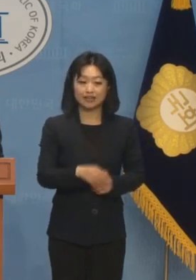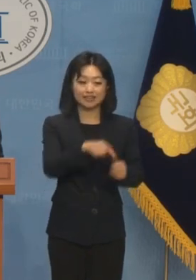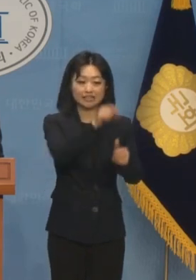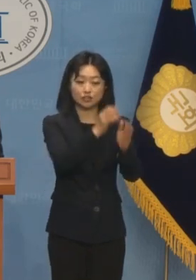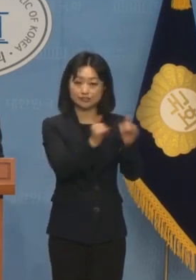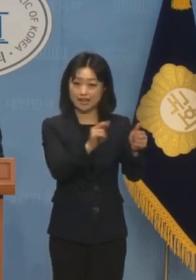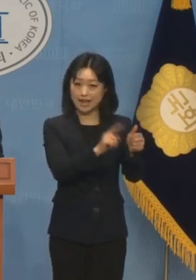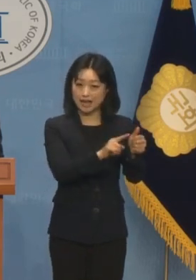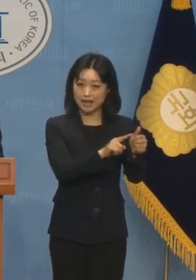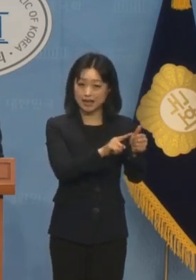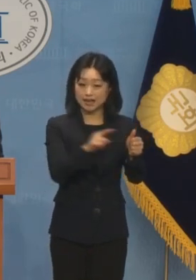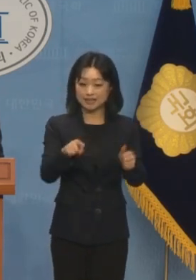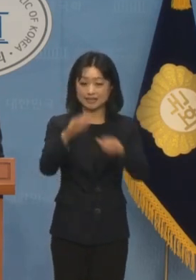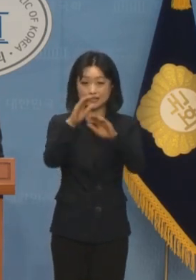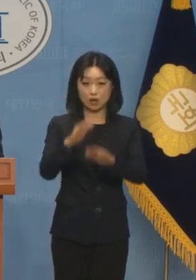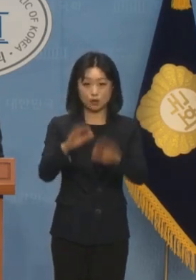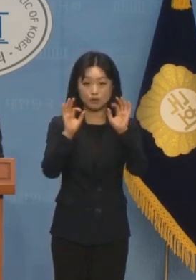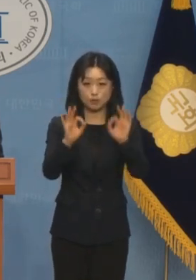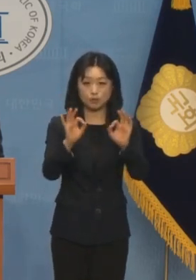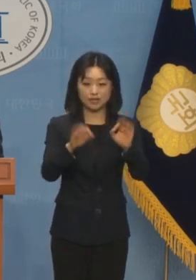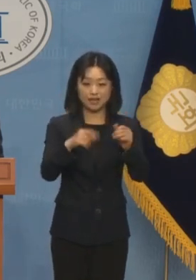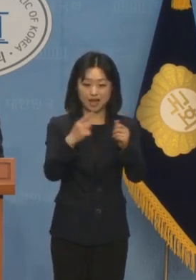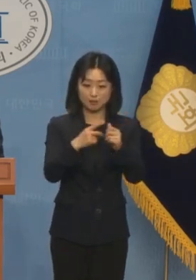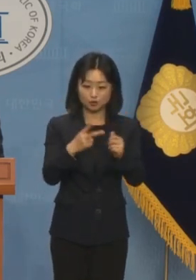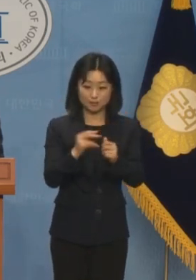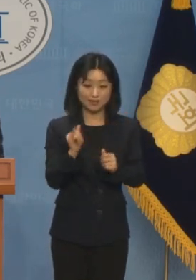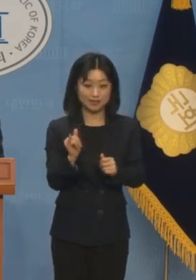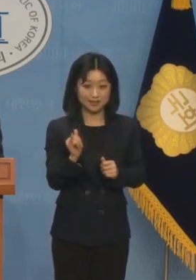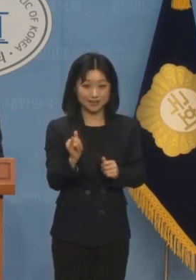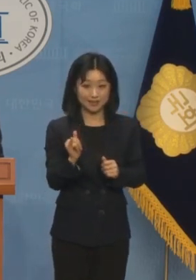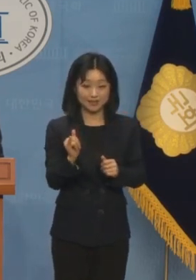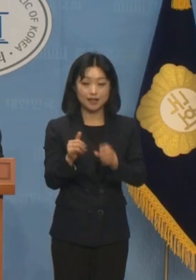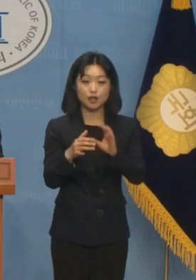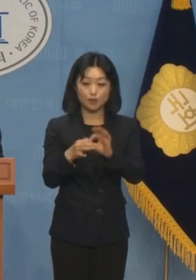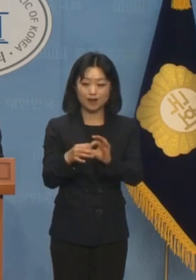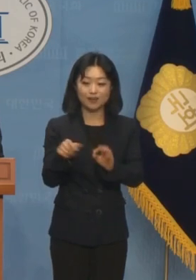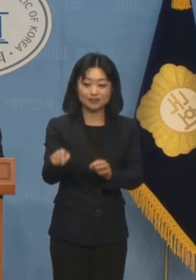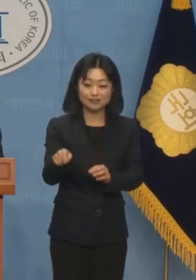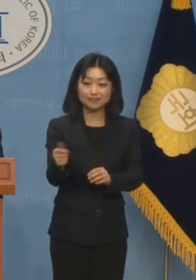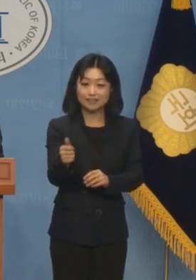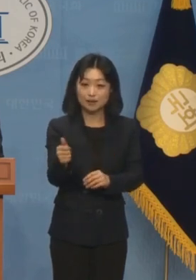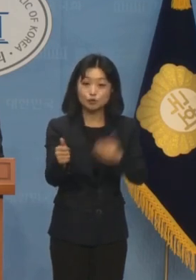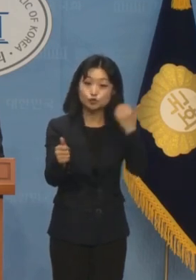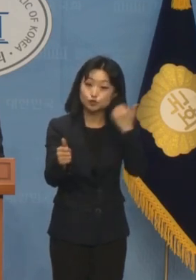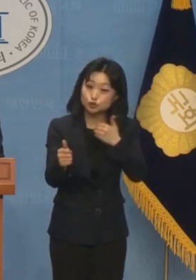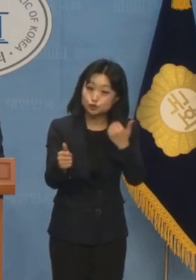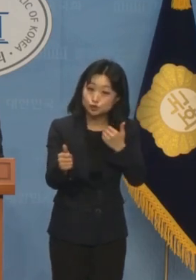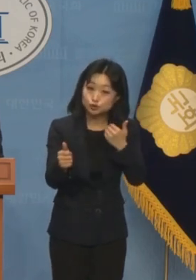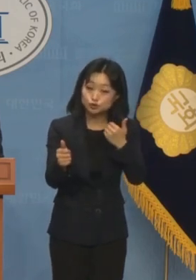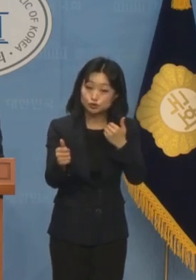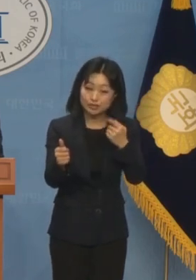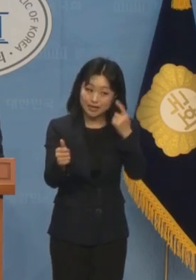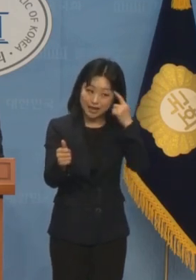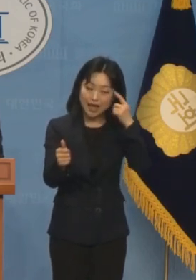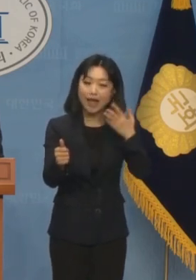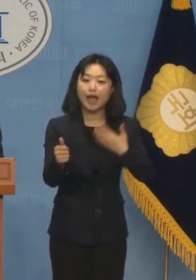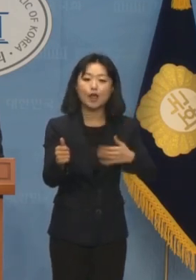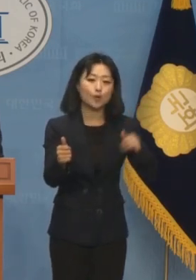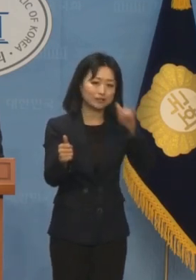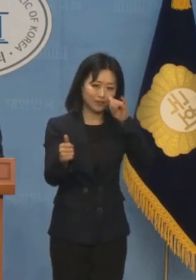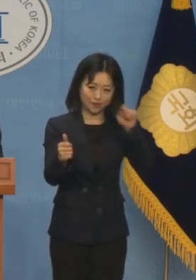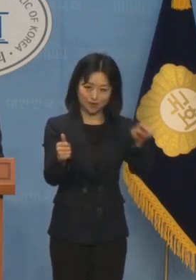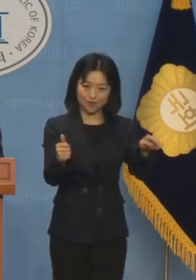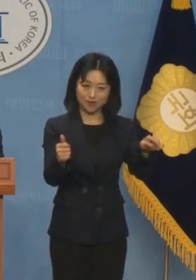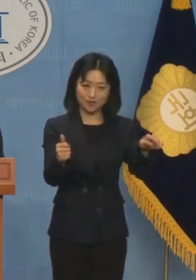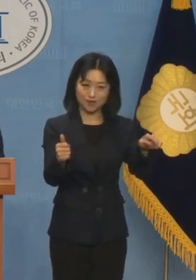당선자는 위 사건에서 2번이나 통화한 관변단체 관계자가 누구인지 인지하고